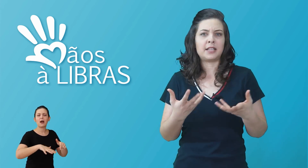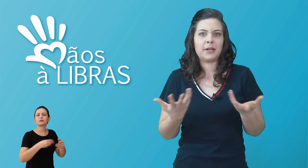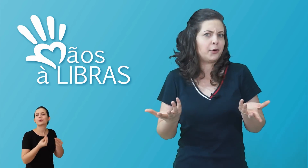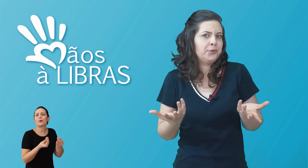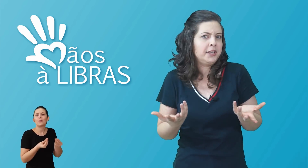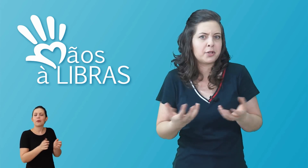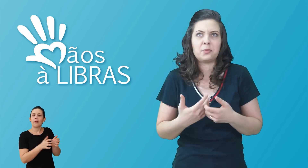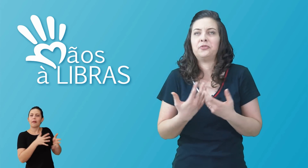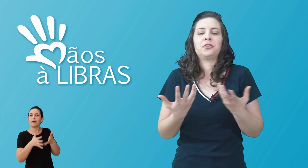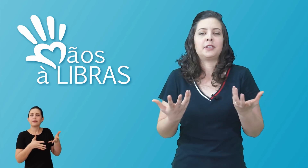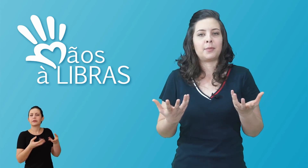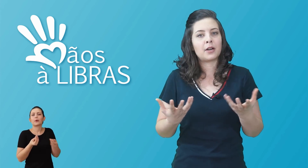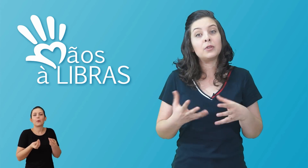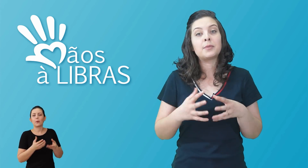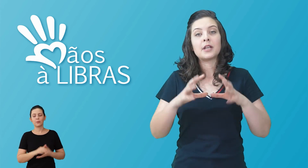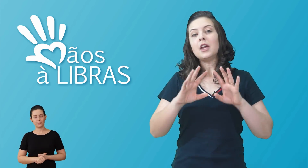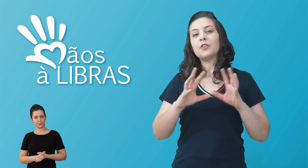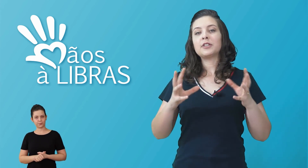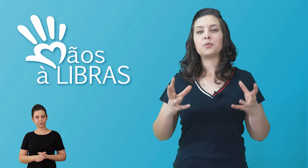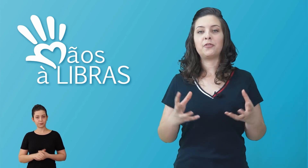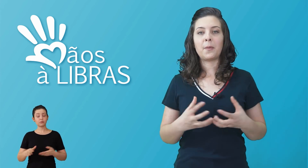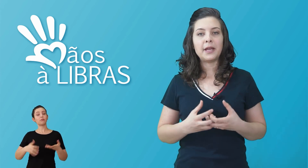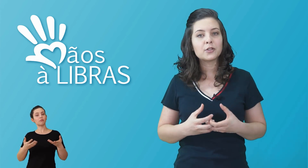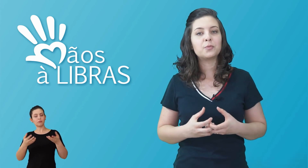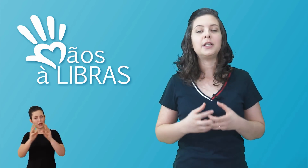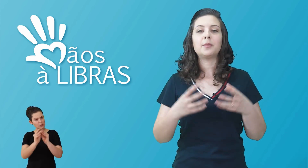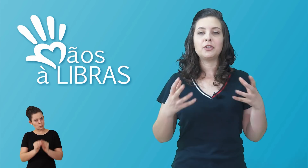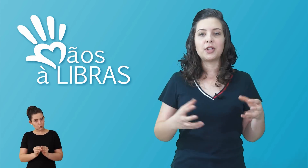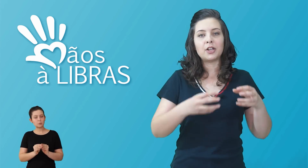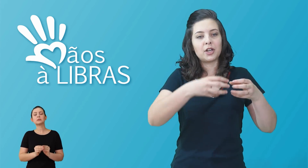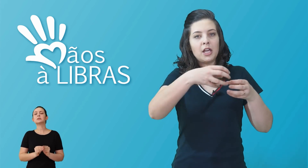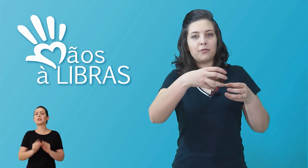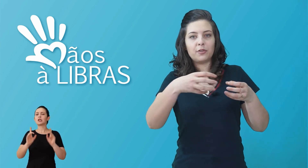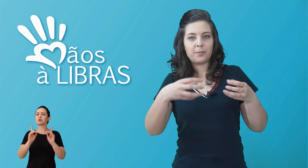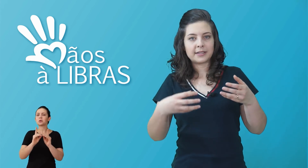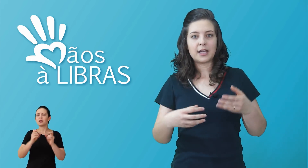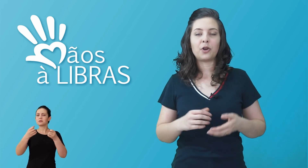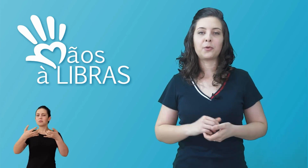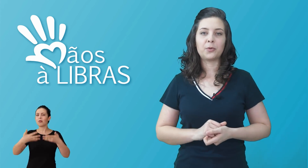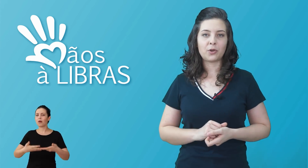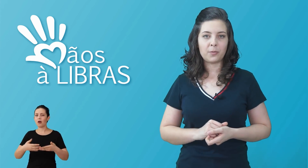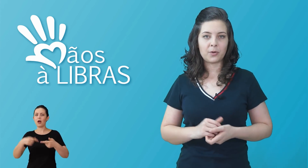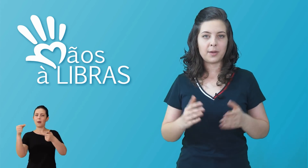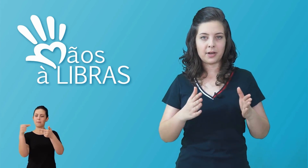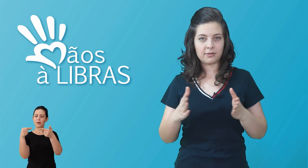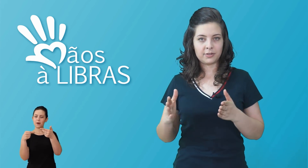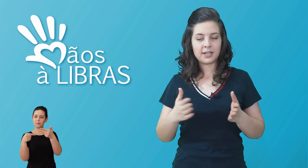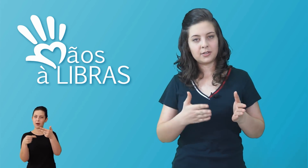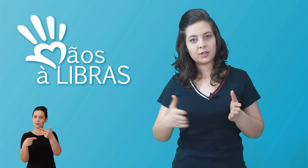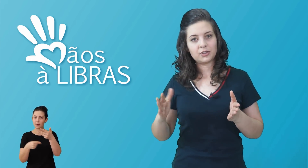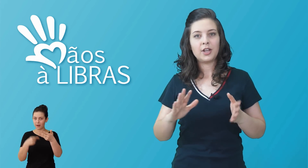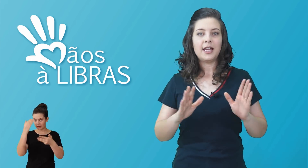o que é trabalhar com Libras, como funciona trabalhar com Libras. Então, vai ser de uma forma bem resumida, bem didática. Eu vou passar tópico por tópico aí